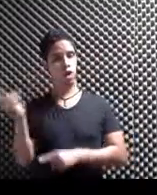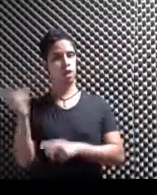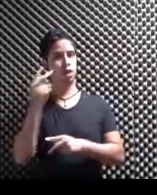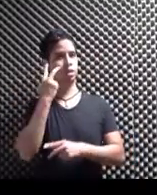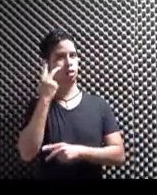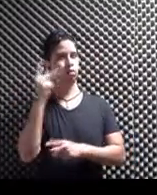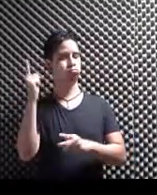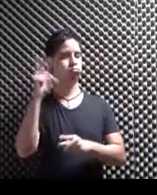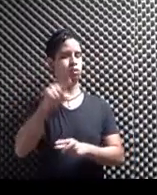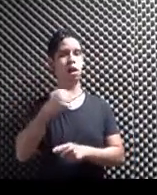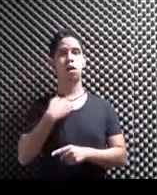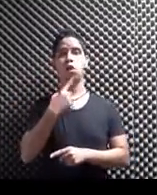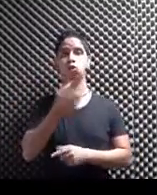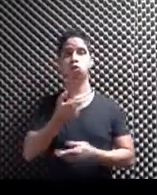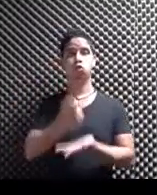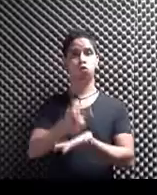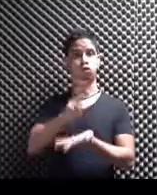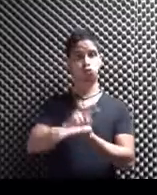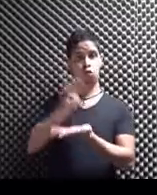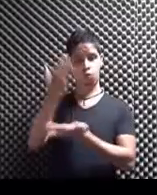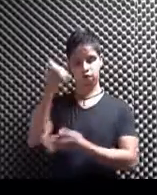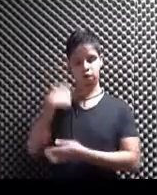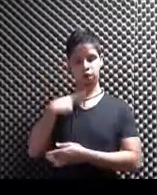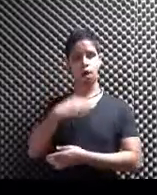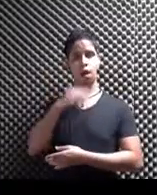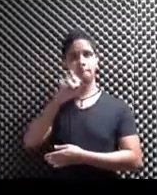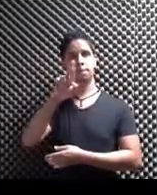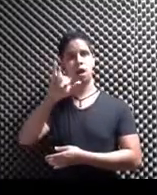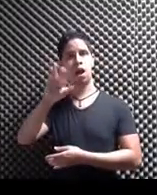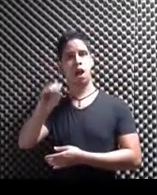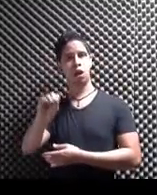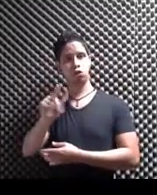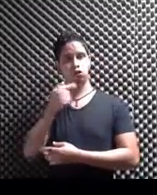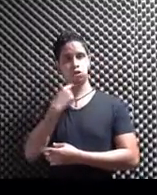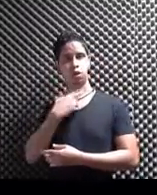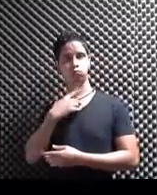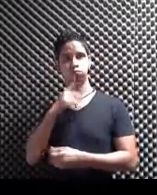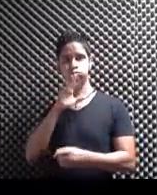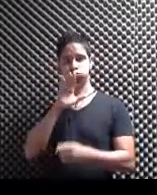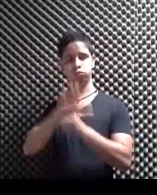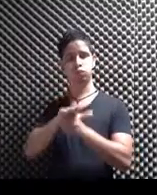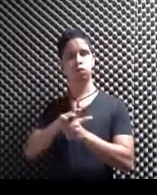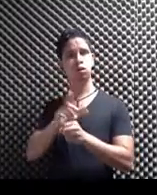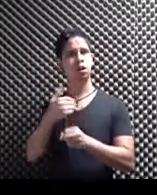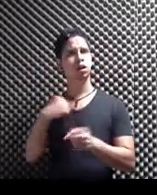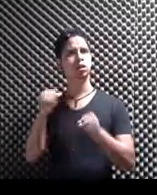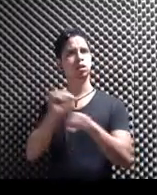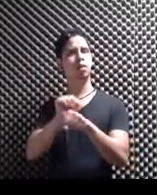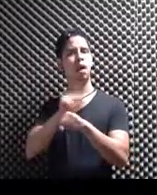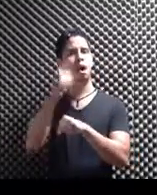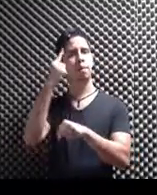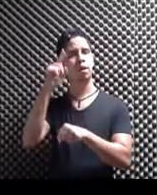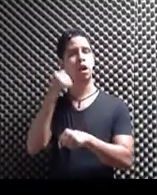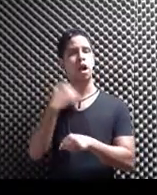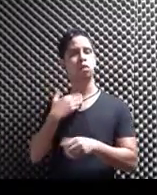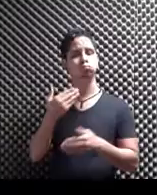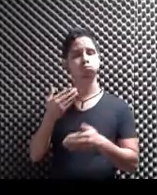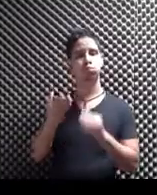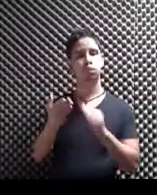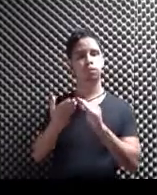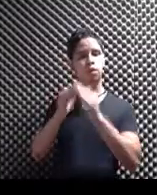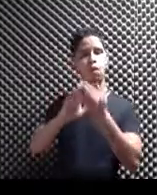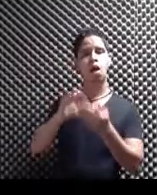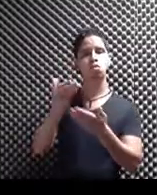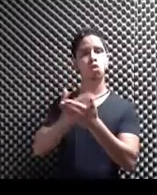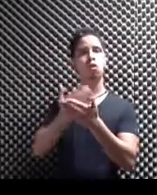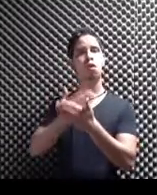de diciembre, porque Mario está comprometido con la educación de futuros chefs. Así que lo va a llevar a Lemon Grass y luego a Laurel,